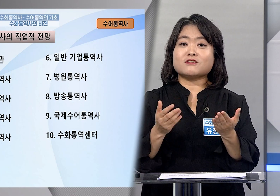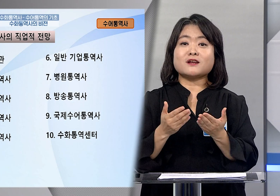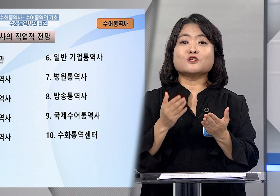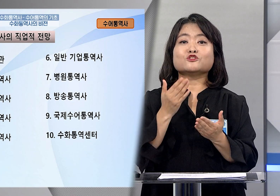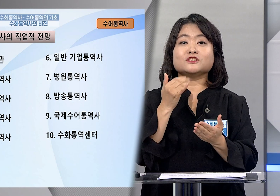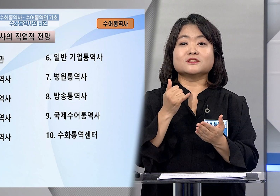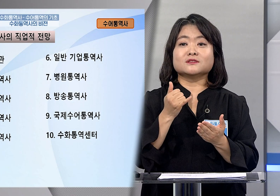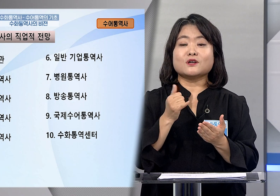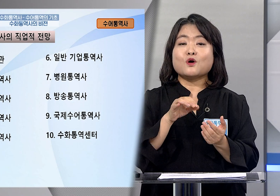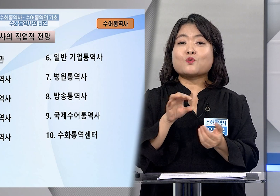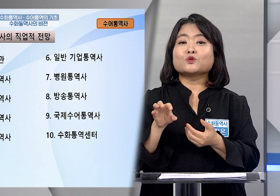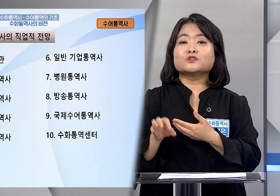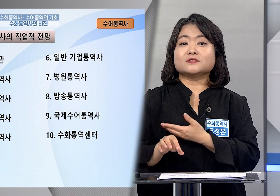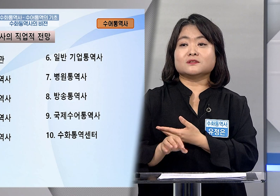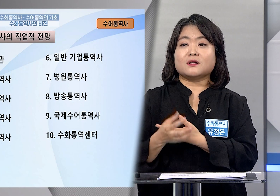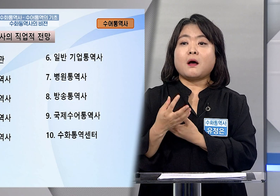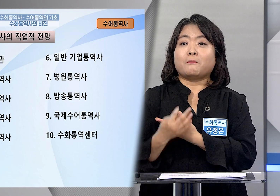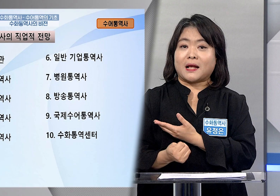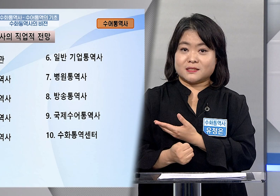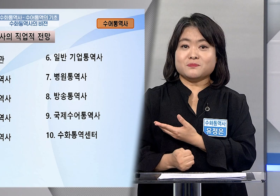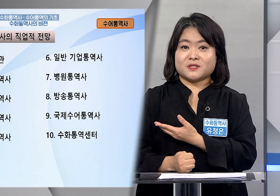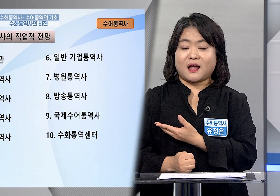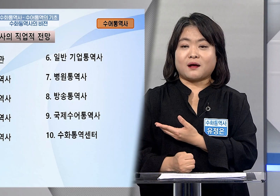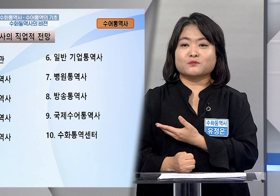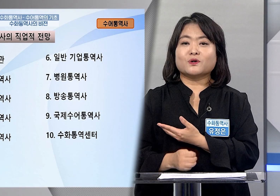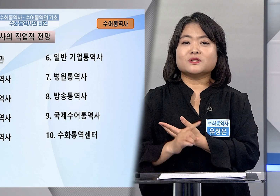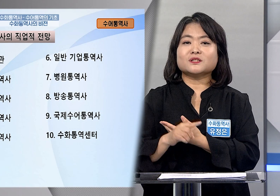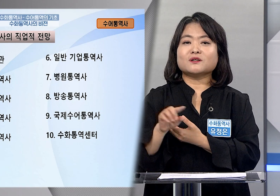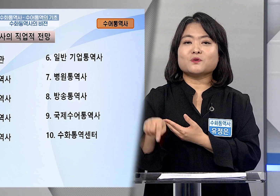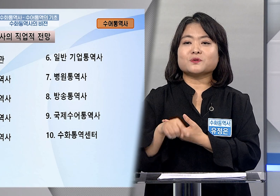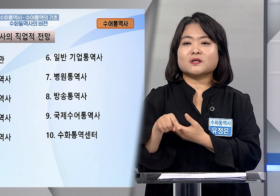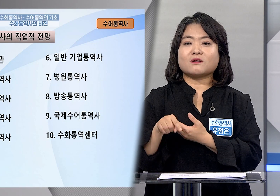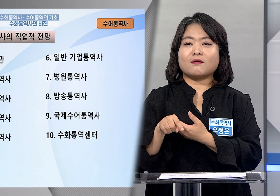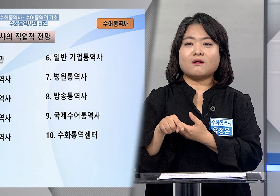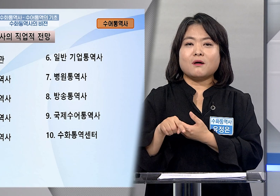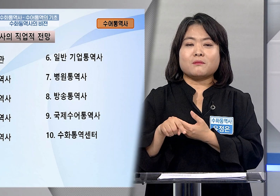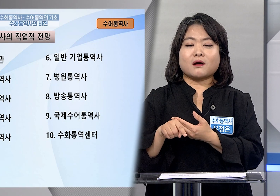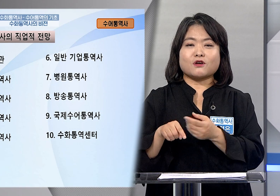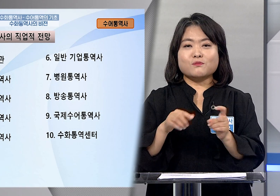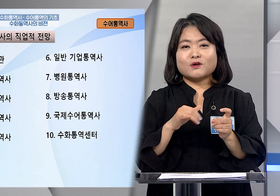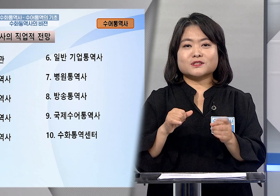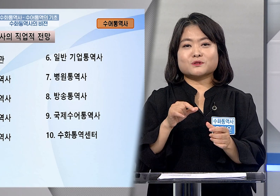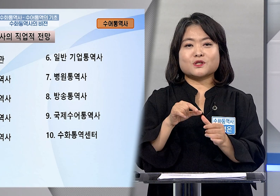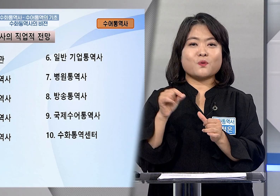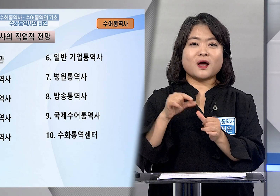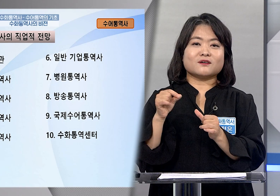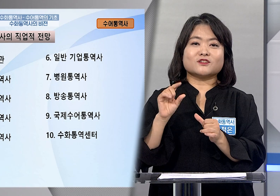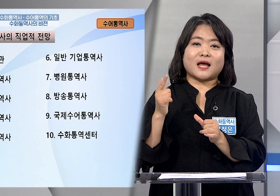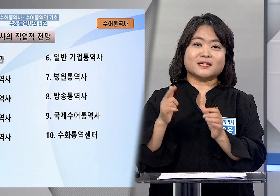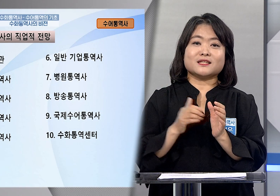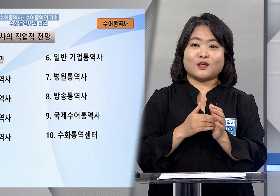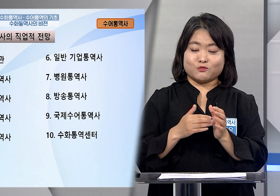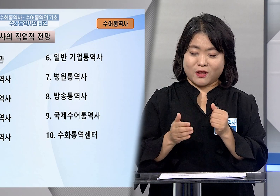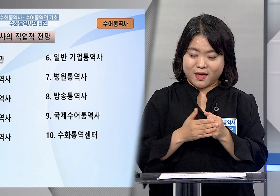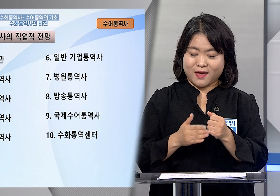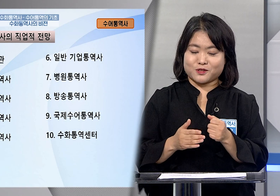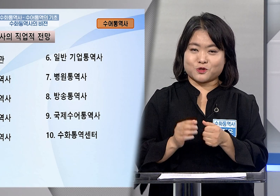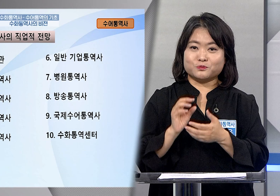일할 수 있는 곳들은 많습니다. 물론 이런 곳에서 막 10명씩 채용하는 건 아니기 때문에 조금